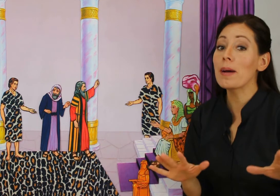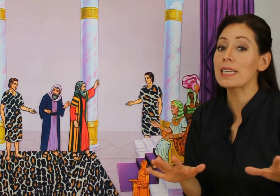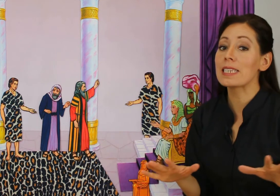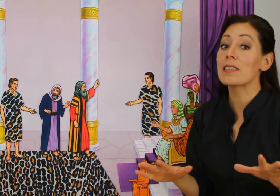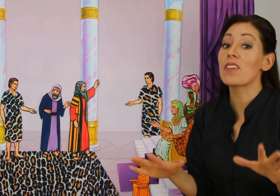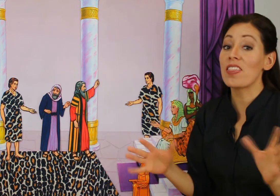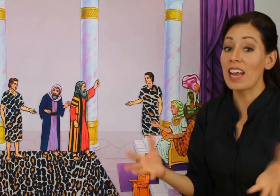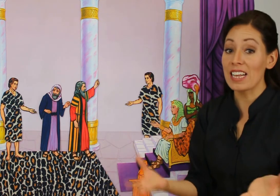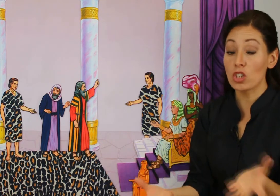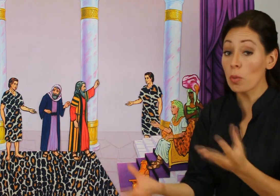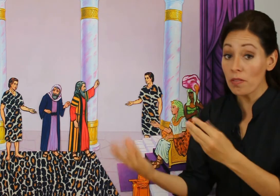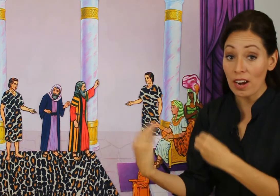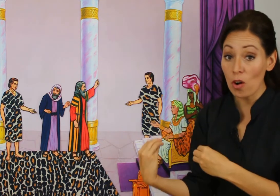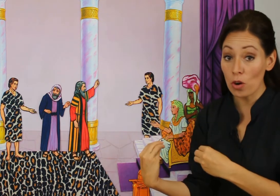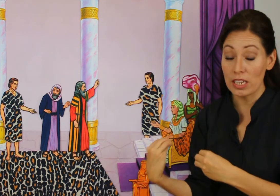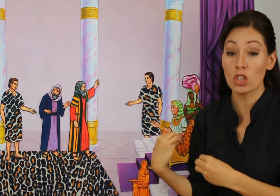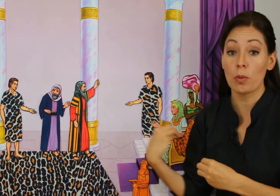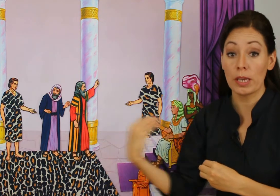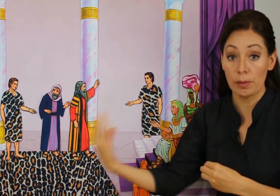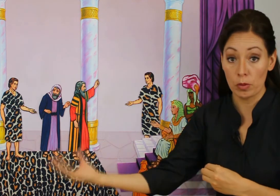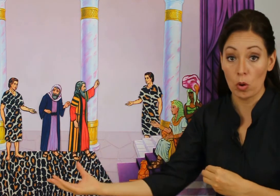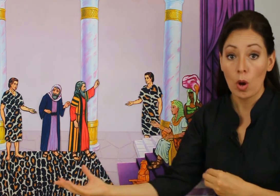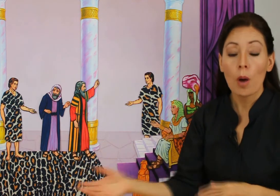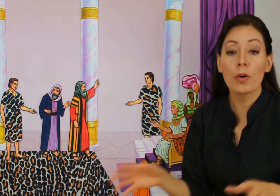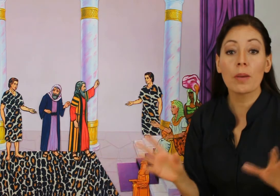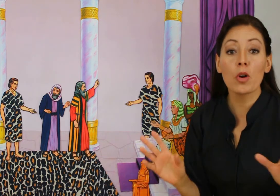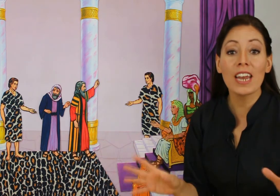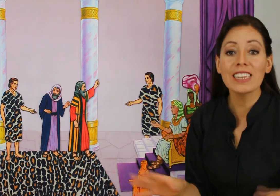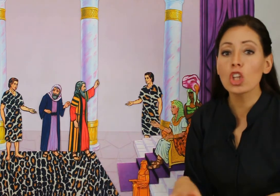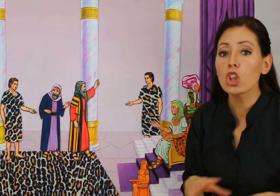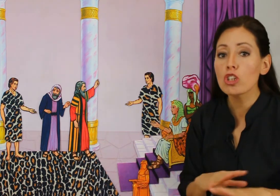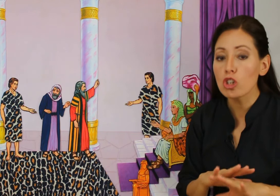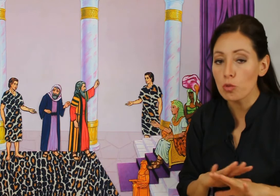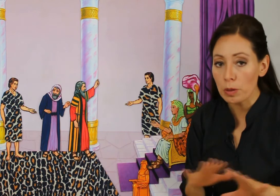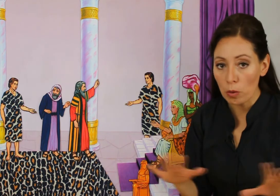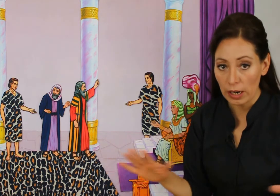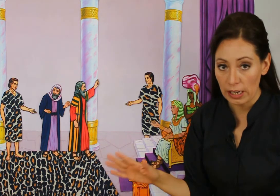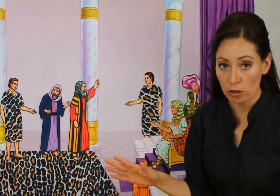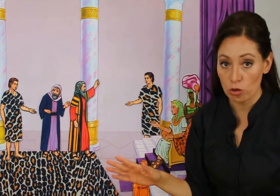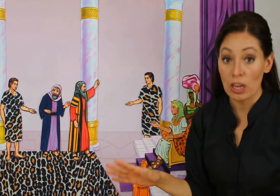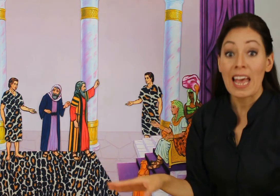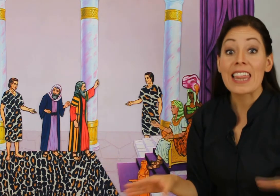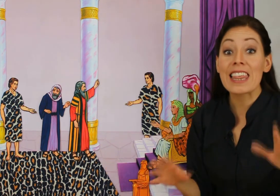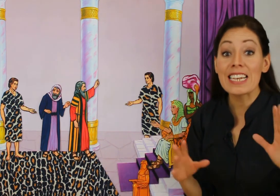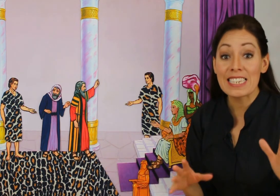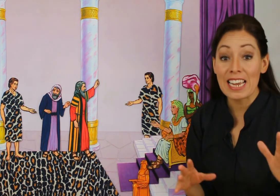más vendrá sobre Faraón y sobre Egipto, porque morirán todos los primogénitos, desde